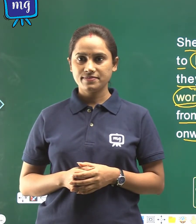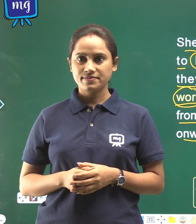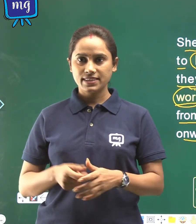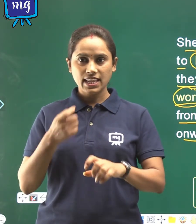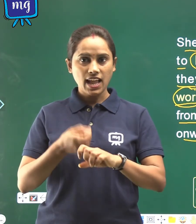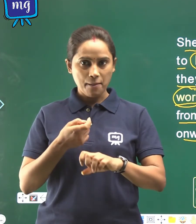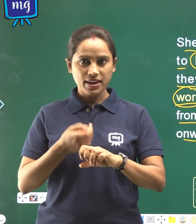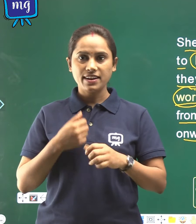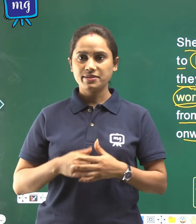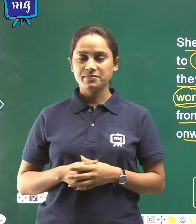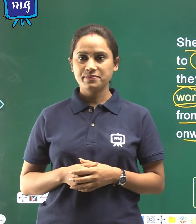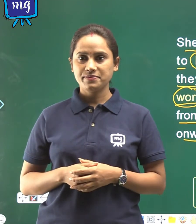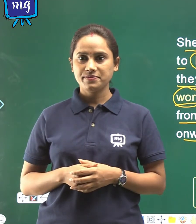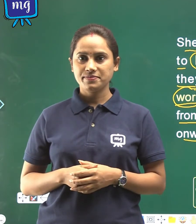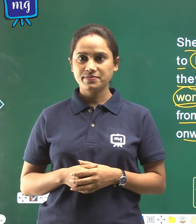काम करना,